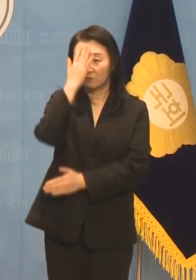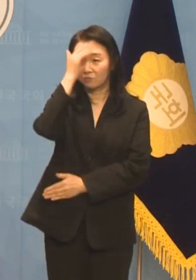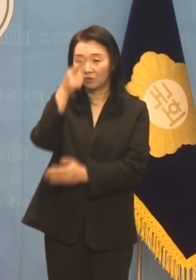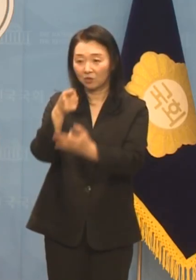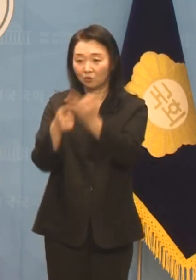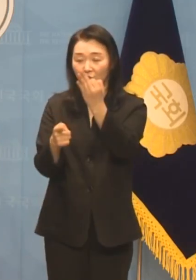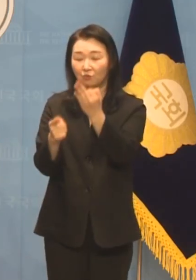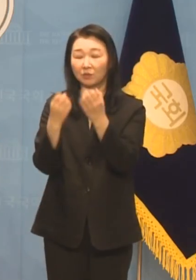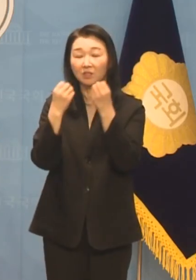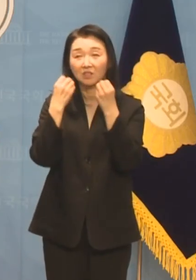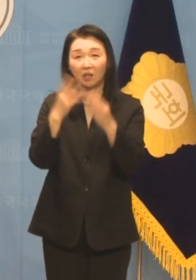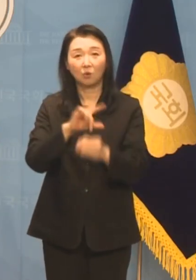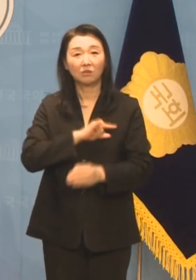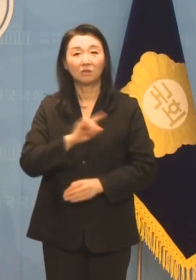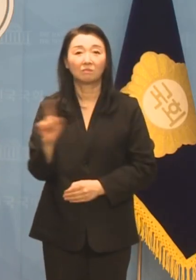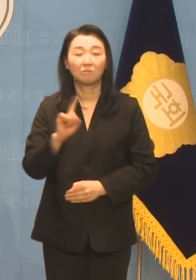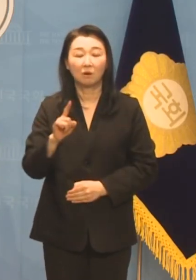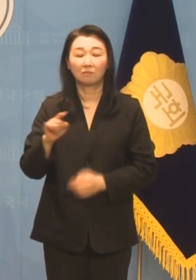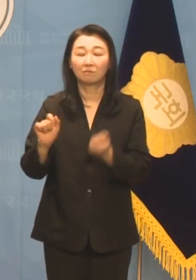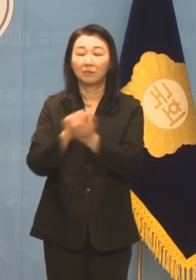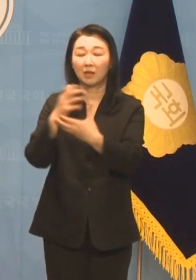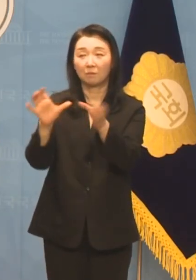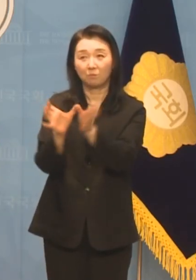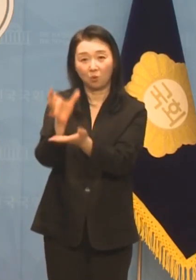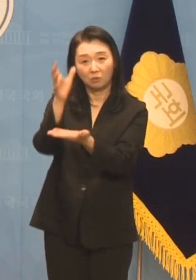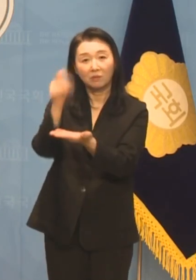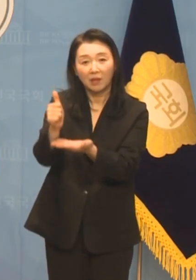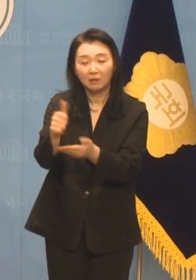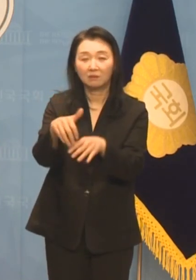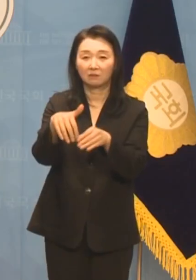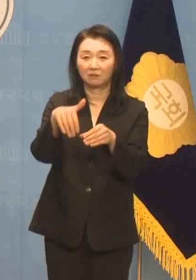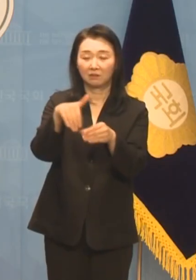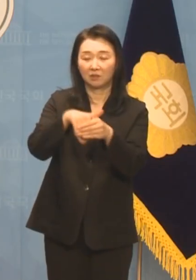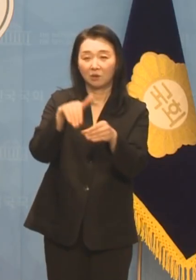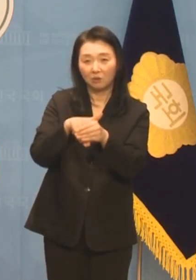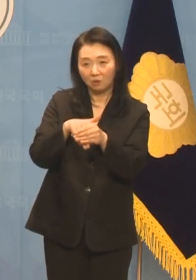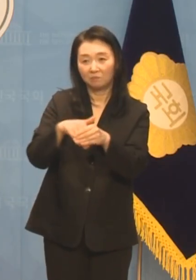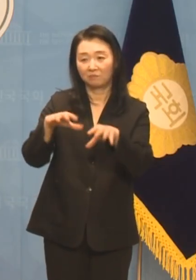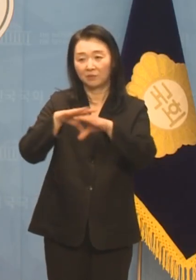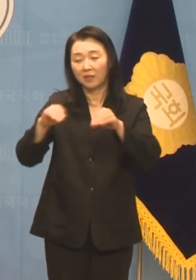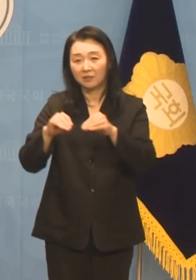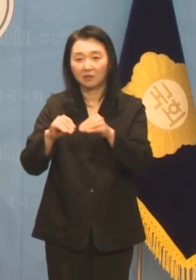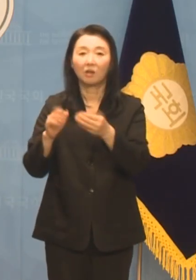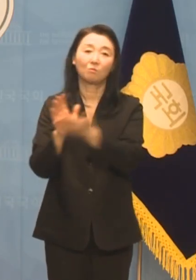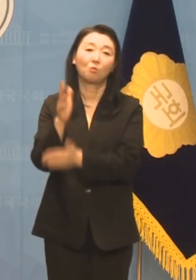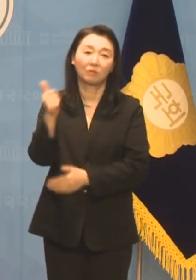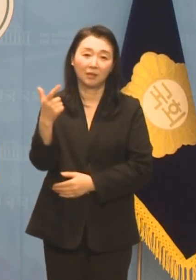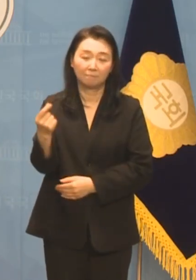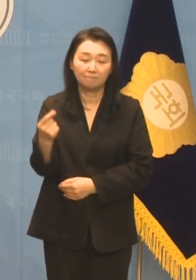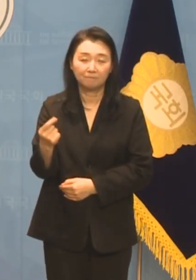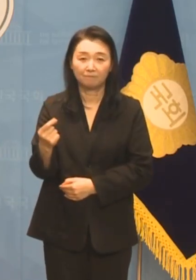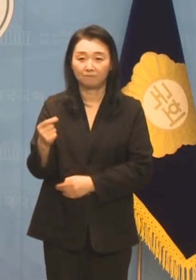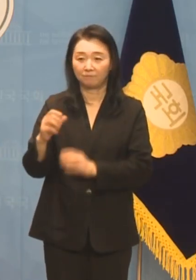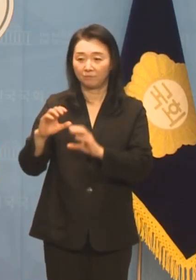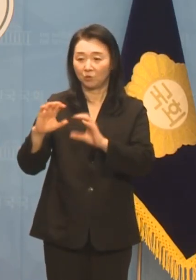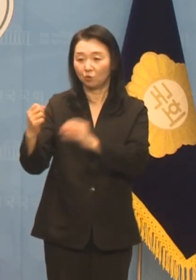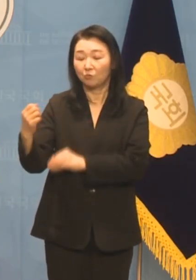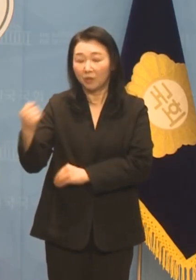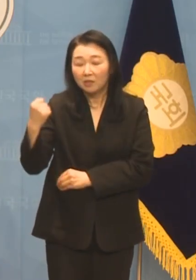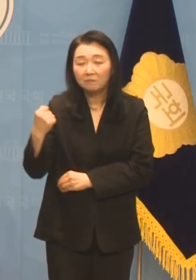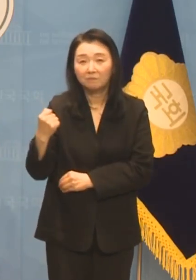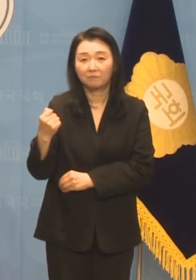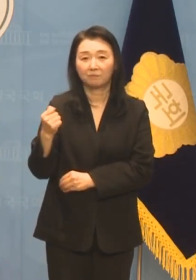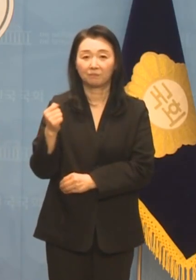새로운 직함은 내란본당 국민의힘의 선거대책본부장입니다. 내란본당 국민의힘 대선 주자들이